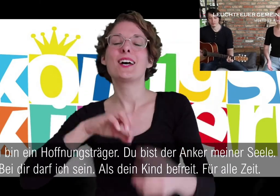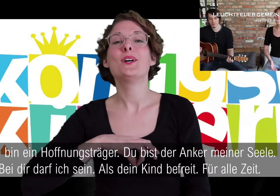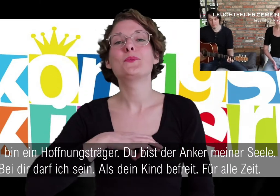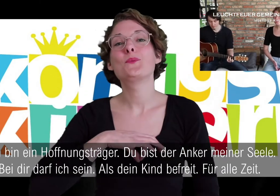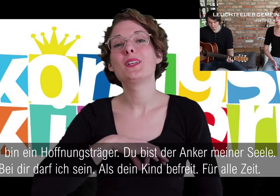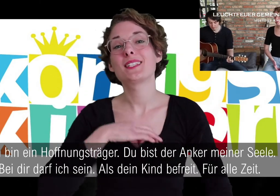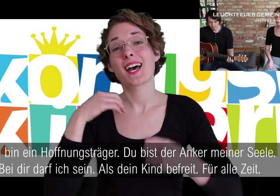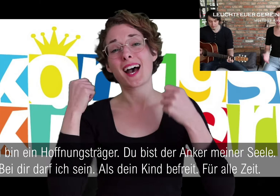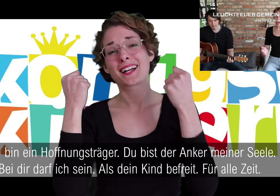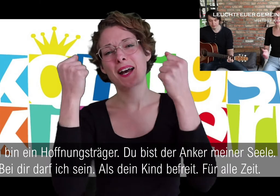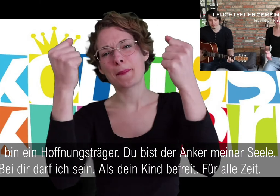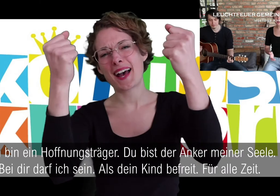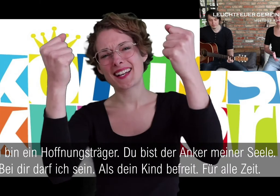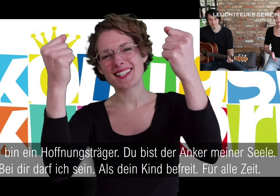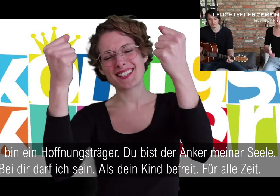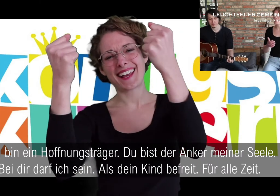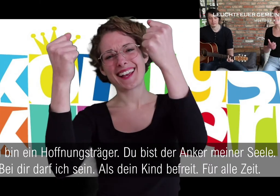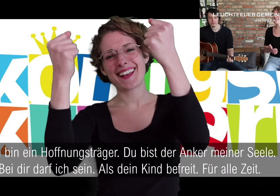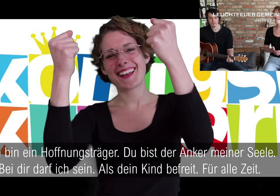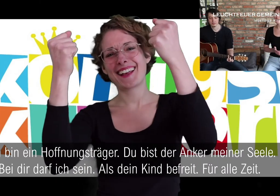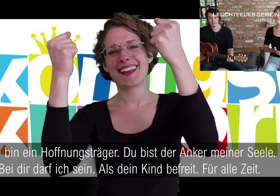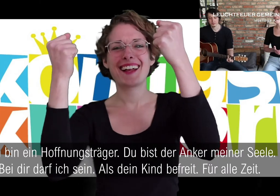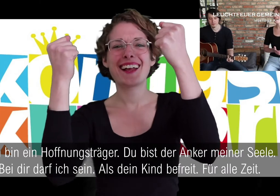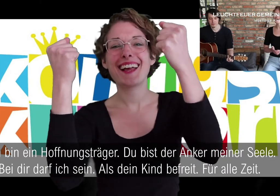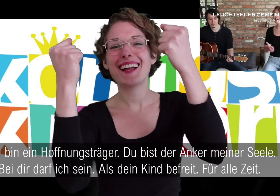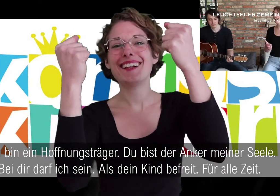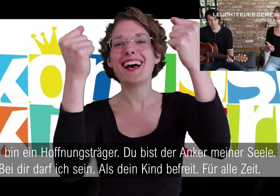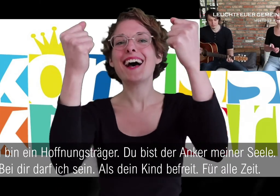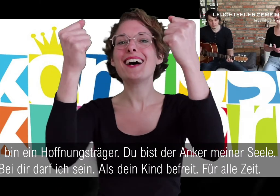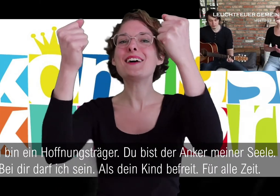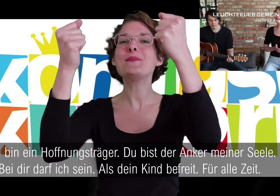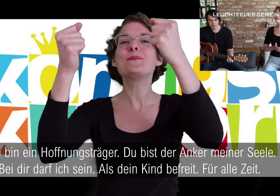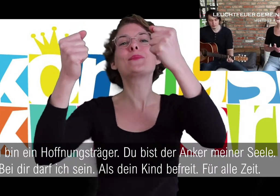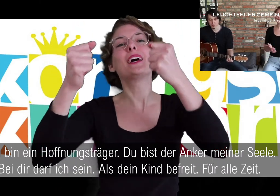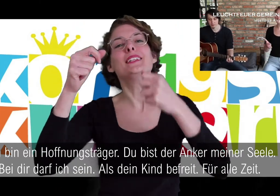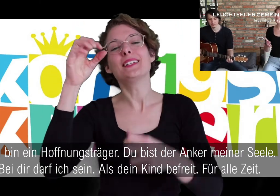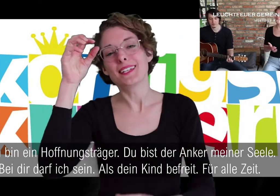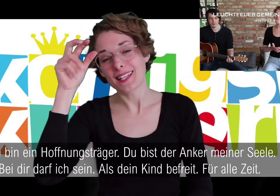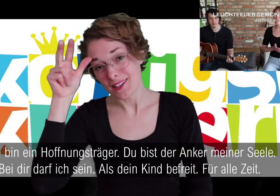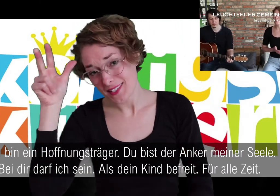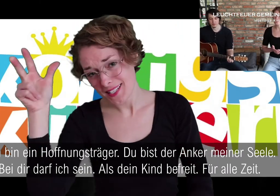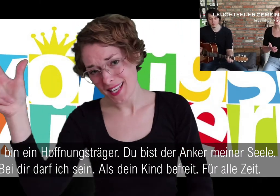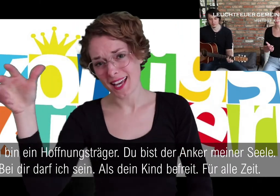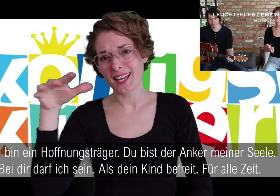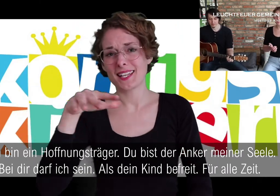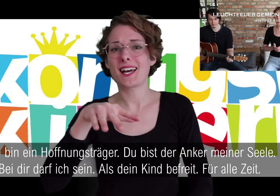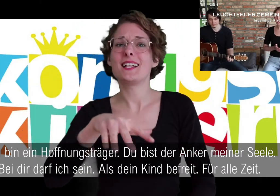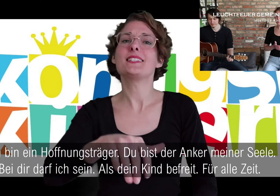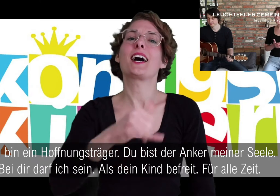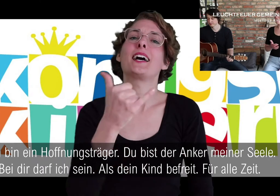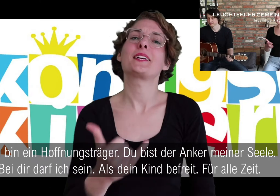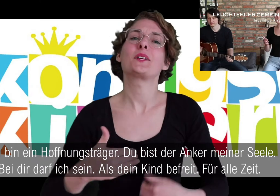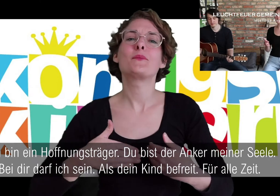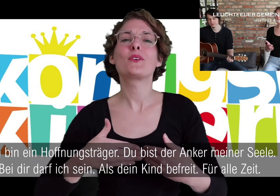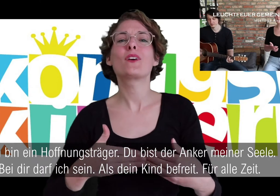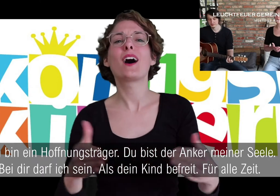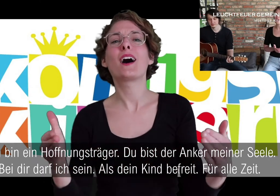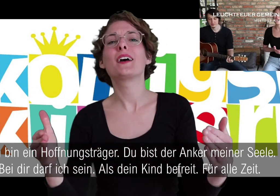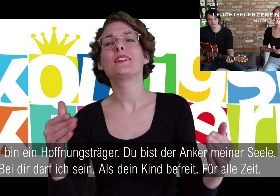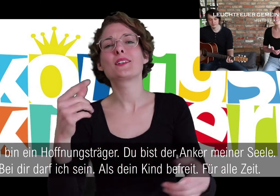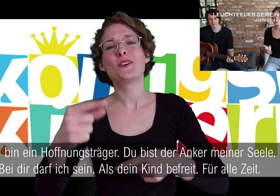Hoffnungsträger. Du bist der Anker meiner Seele, bei dir darf ich sein, als dein